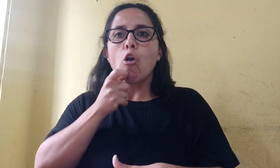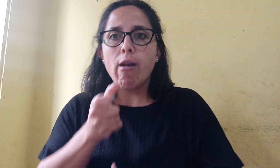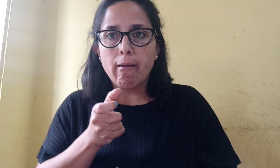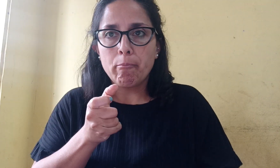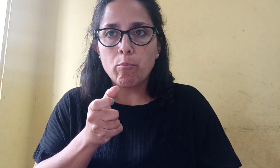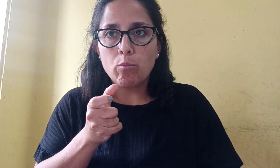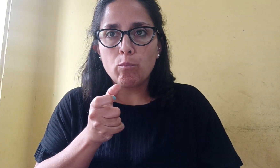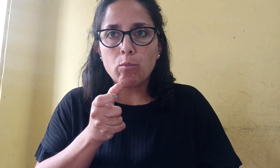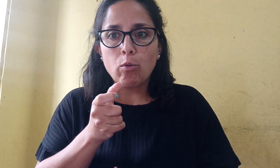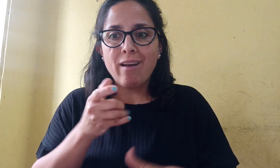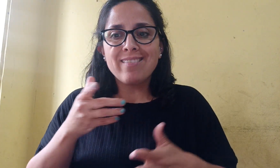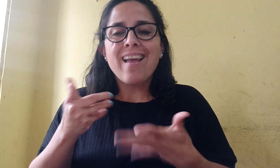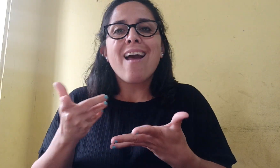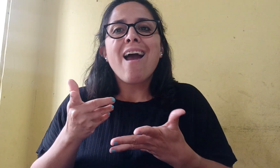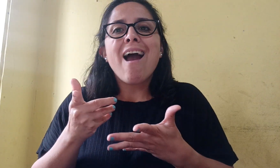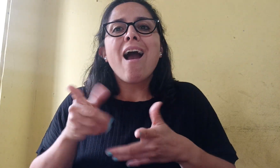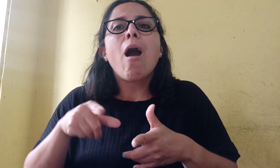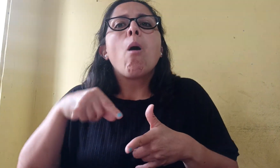ahí la función motora, que sería